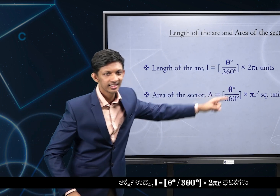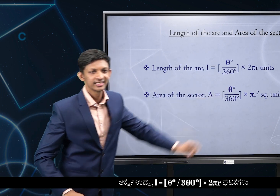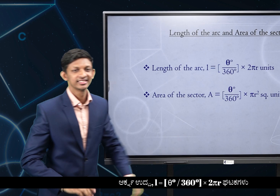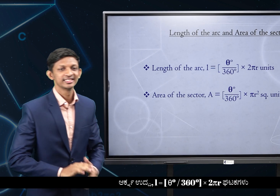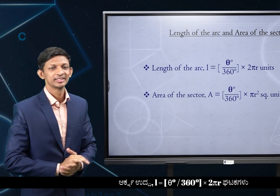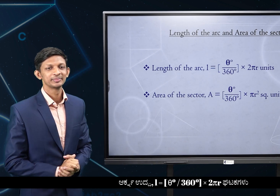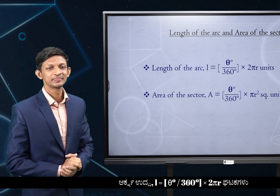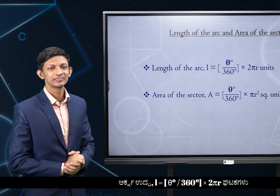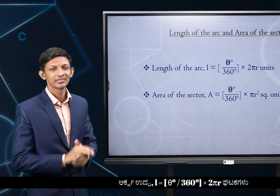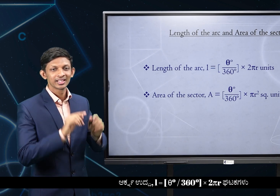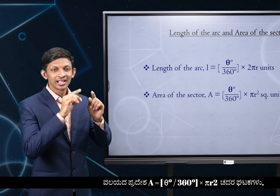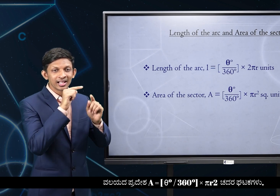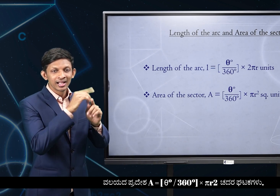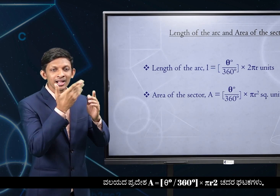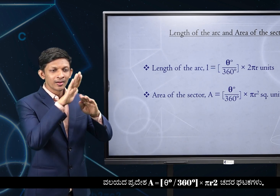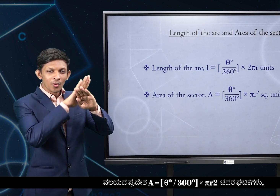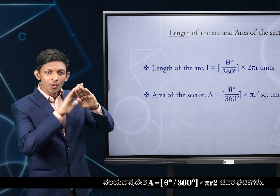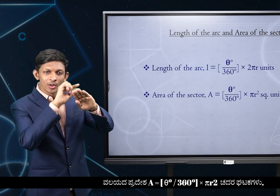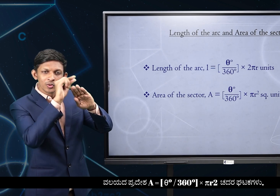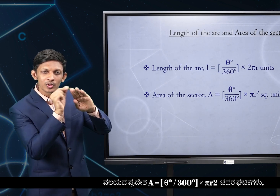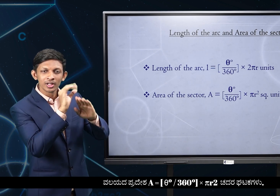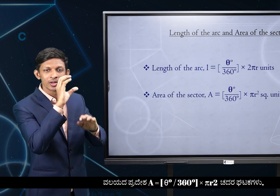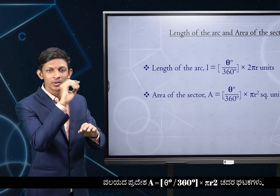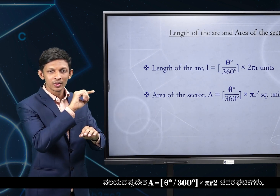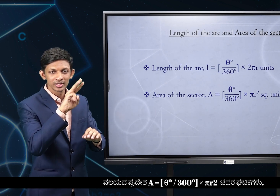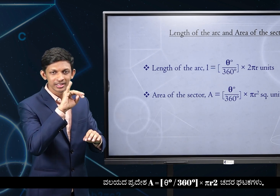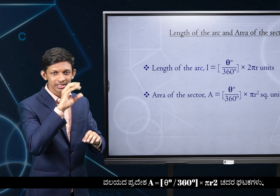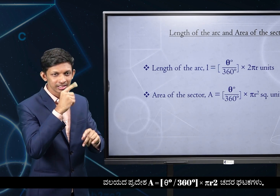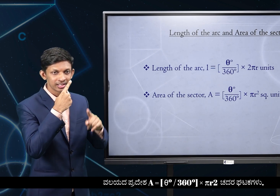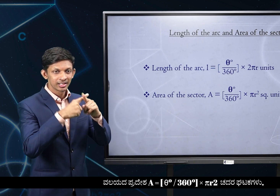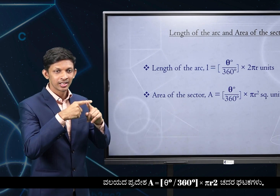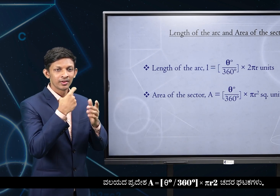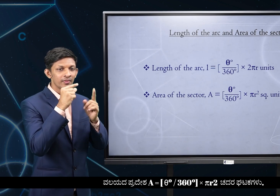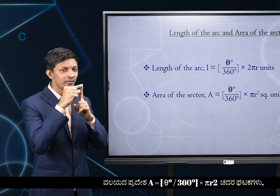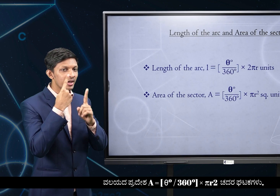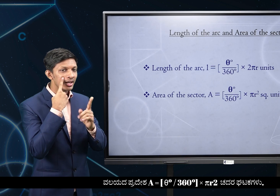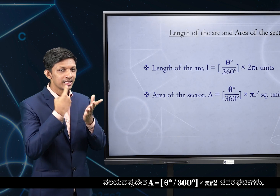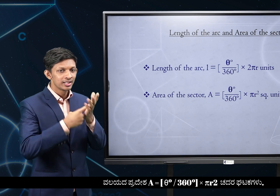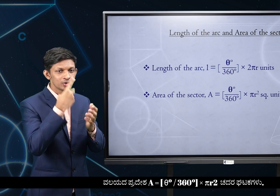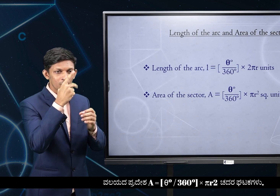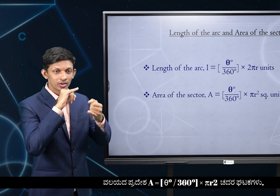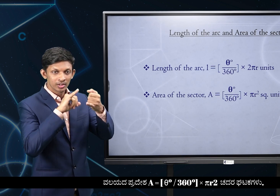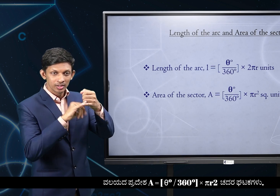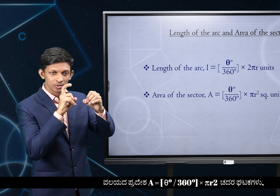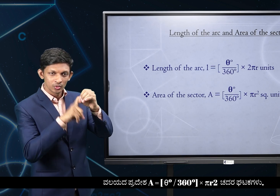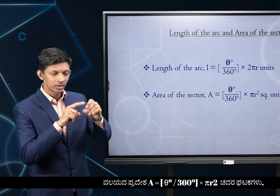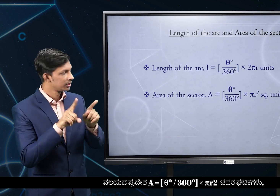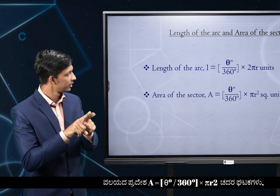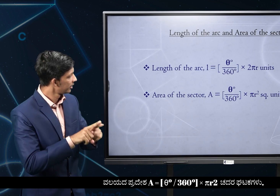ಘಟಕಗಳು. ವಲಯದ ಪ್ರದೇಶ A = θ ಡಿಗ್ರಿ / 360 ಡಿಗ್ರಿ ಇಂಟು